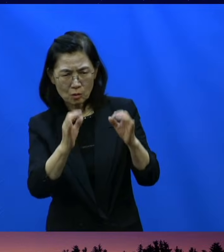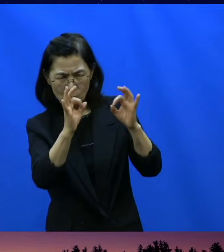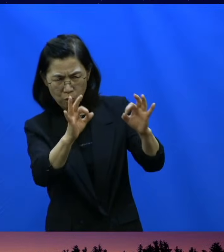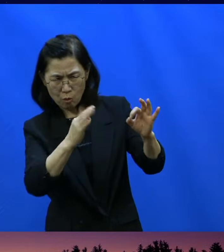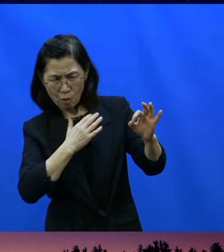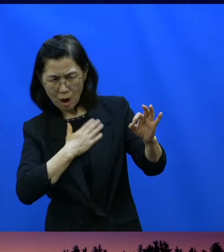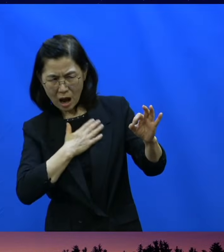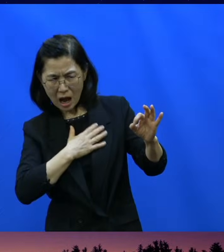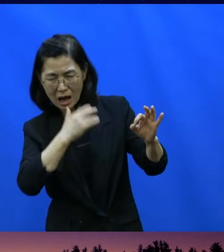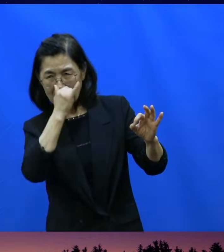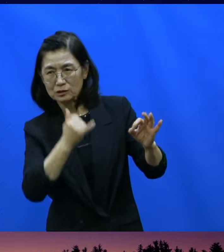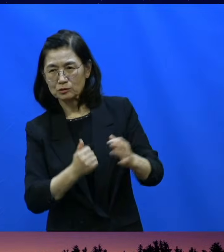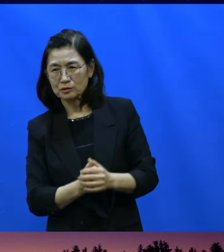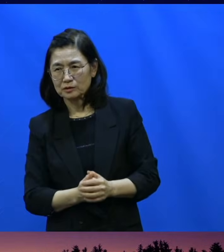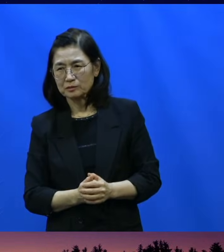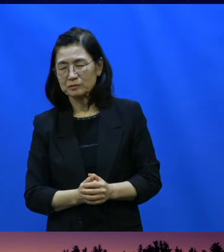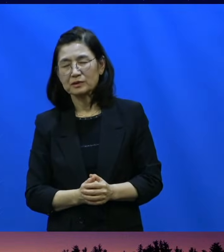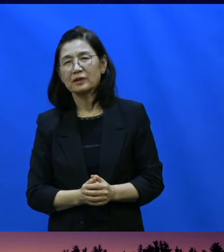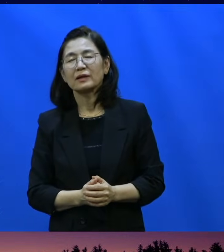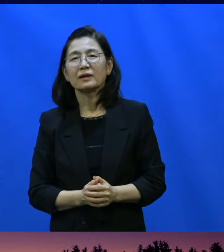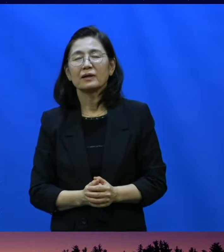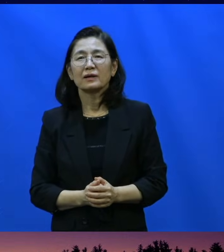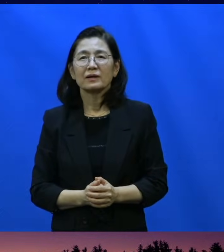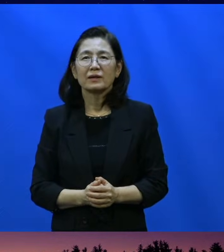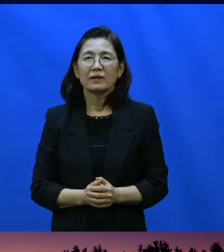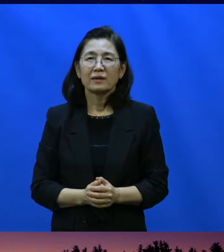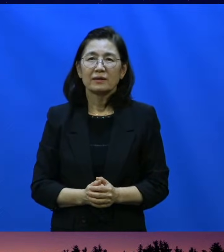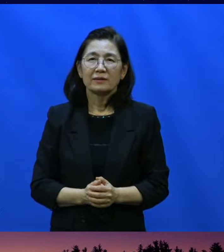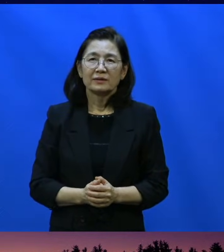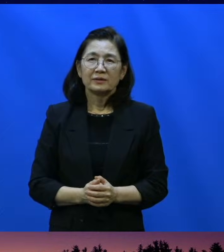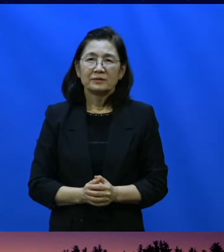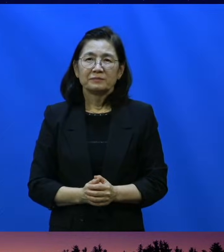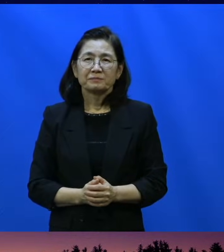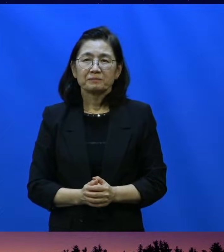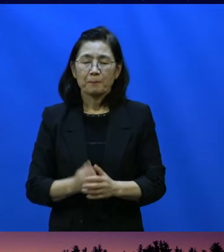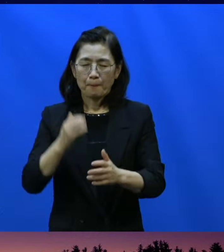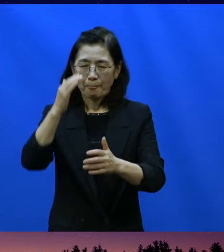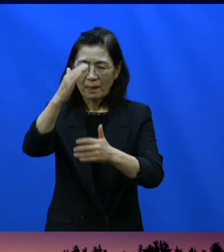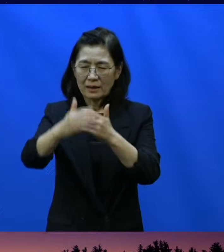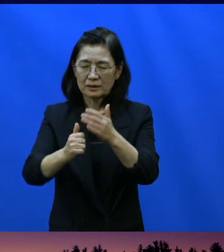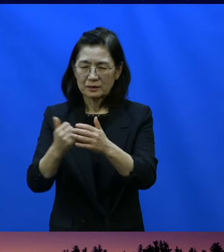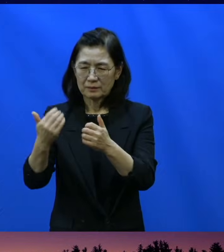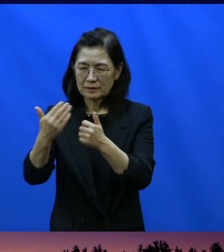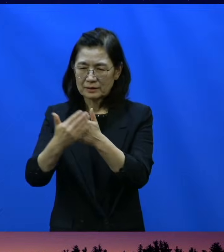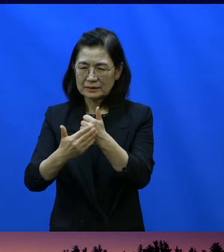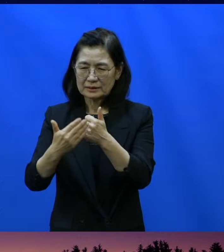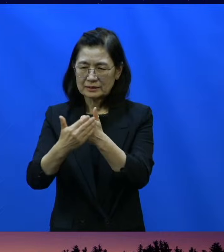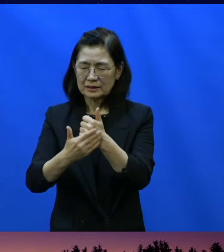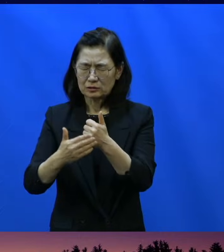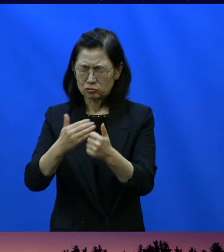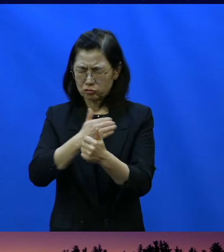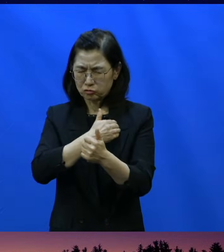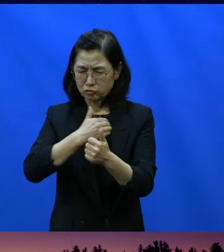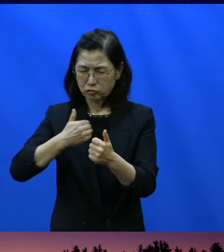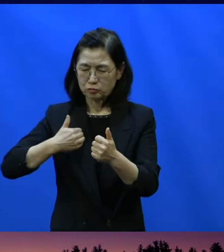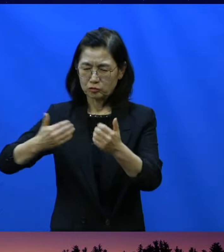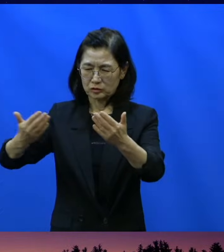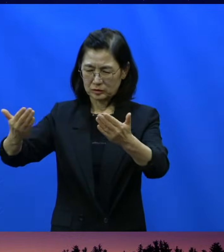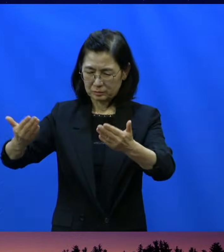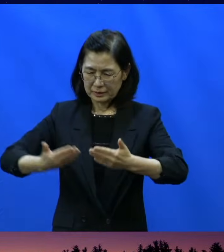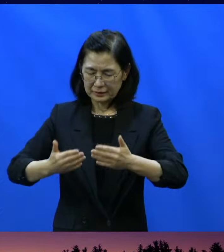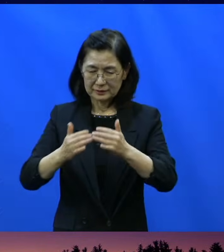그 하나님의 은혜는 너무 큰 거죠. 그 은혜에 흠뻑 젖은 사람은 관대해지지 않을 수가 없어요.